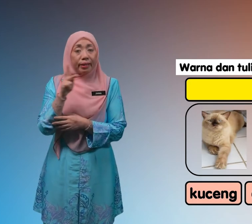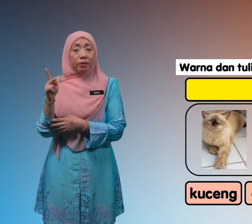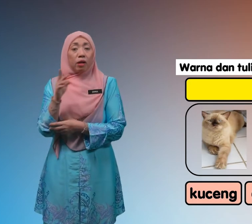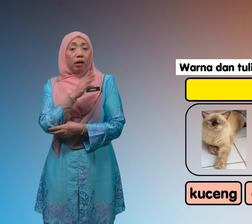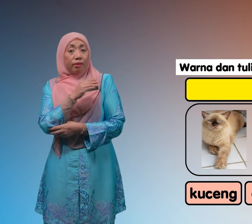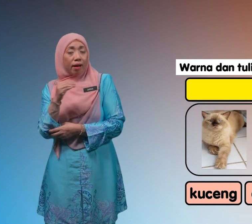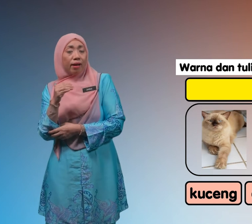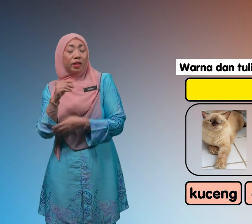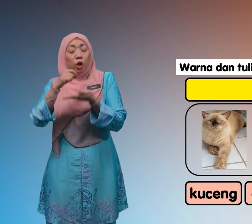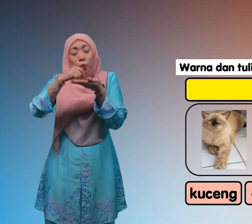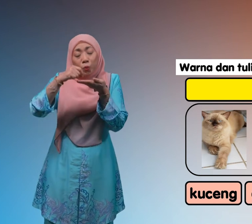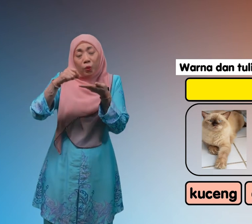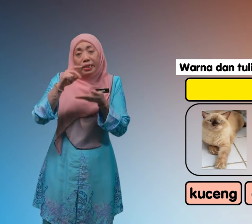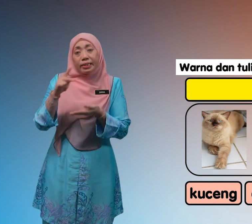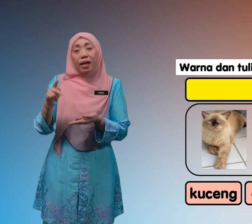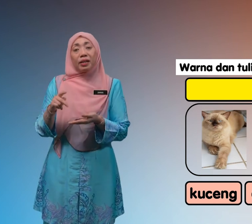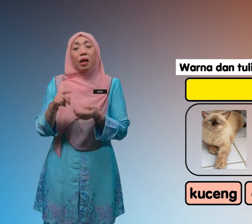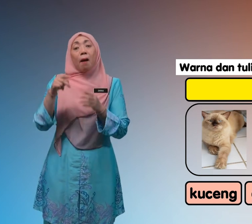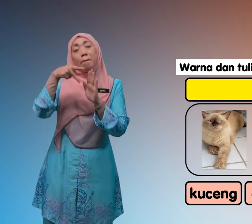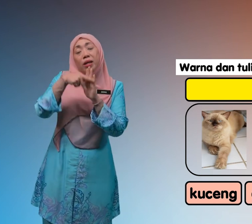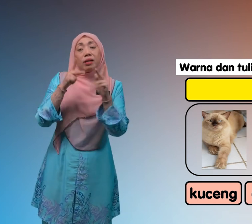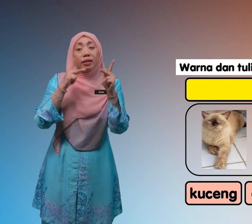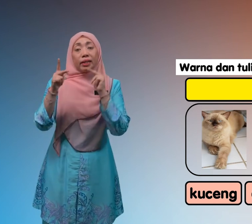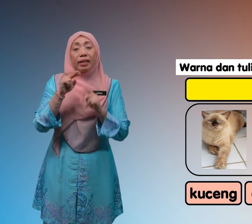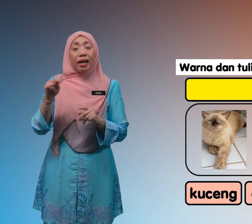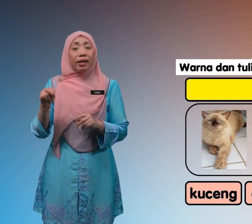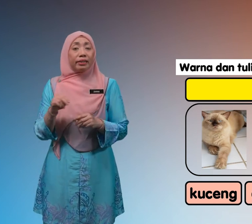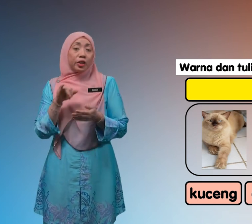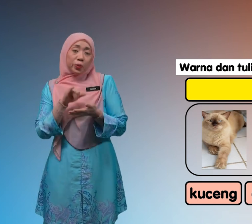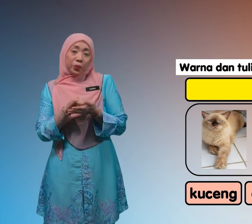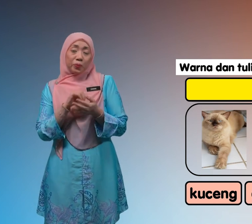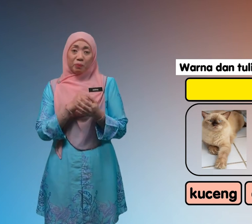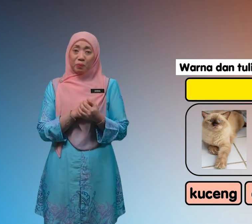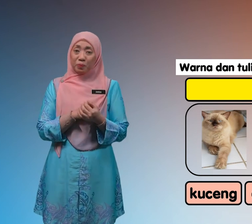Warnakan dan tuliskan perkataan itu.